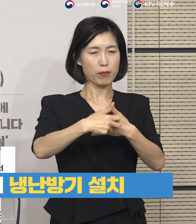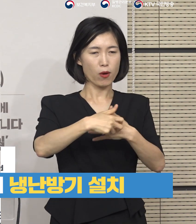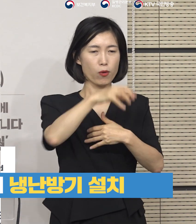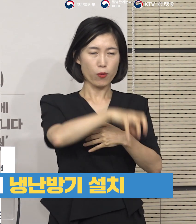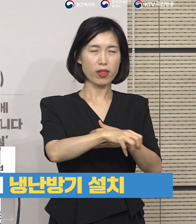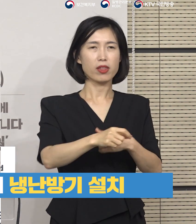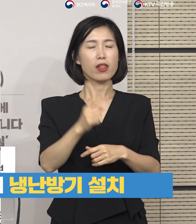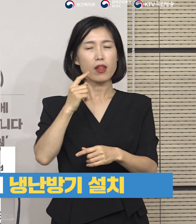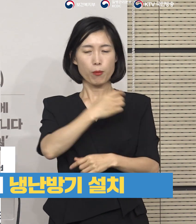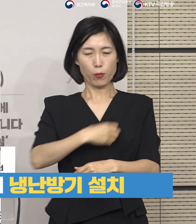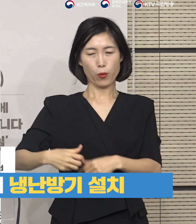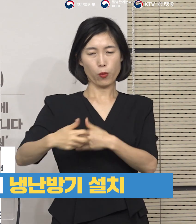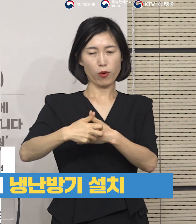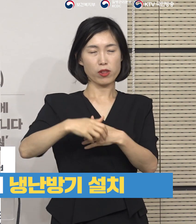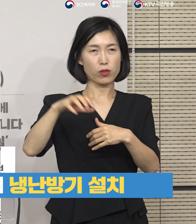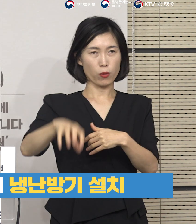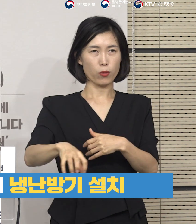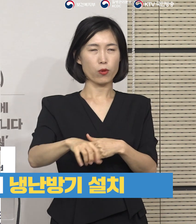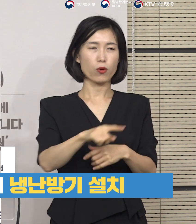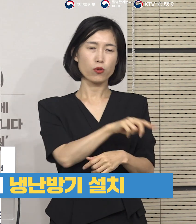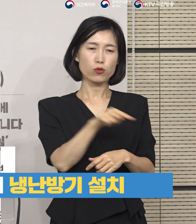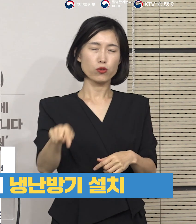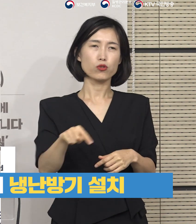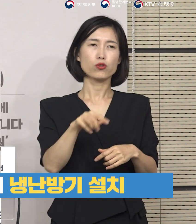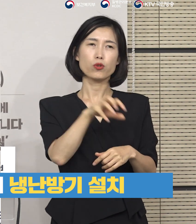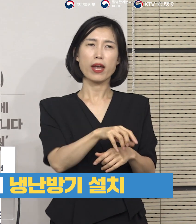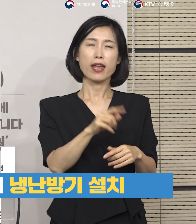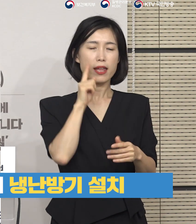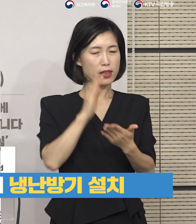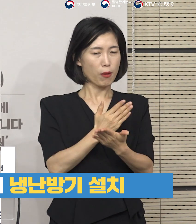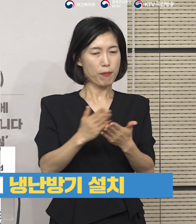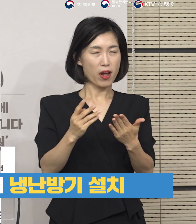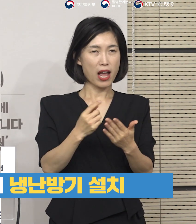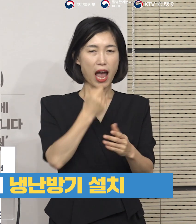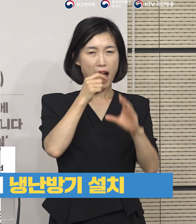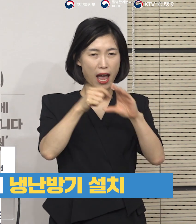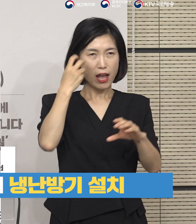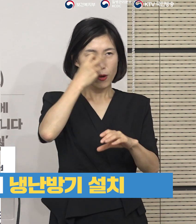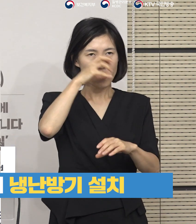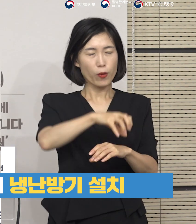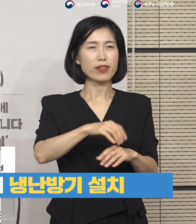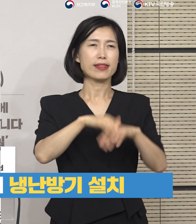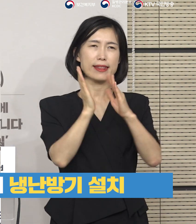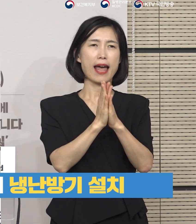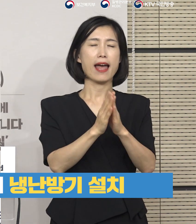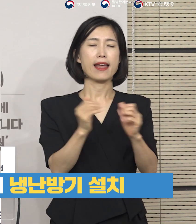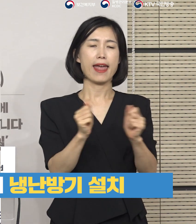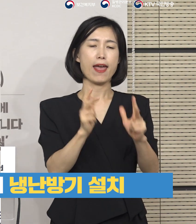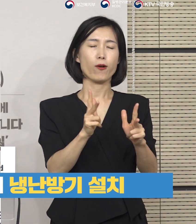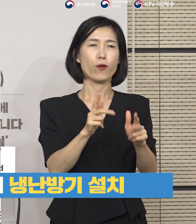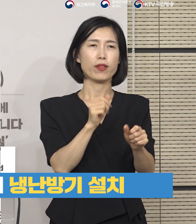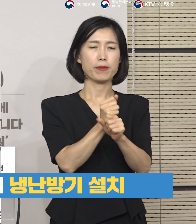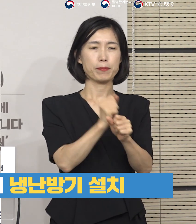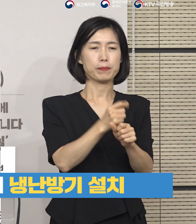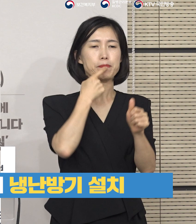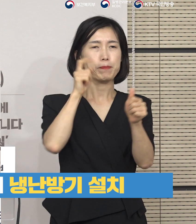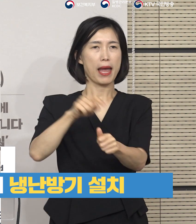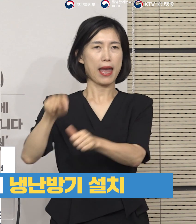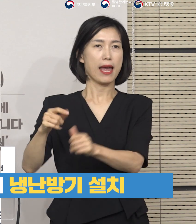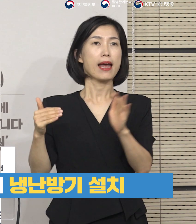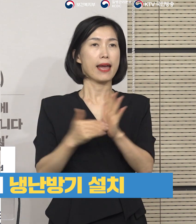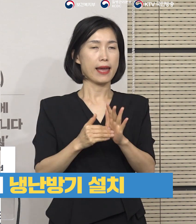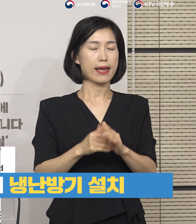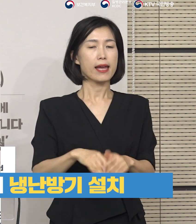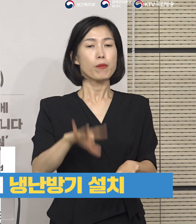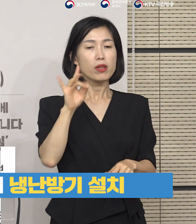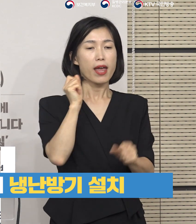614개소의 그 의료기관과 보건소에 설치된 선별진료소에 대해서 냉난방기를 설치하도록